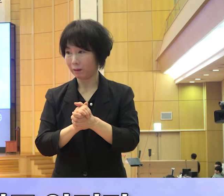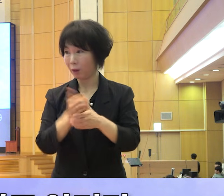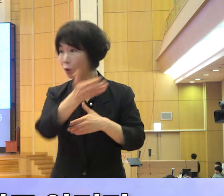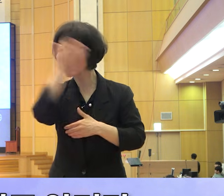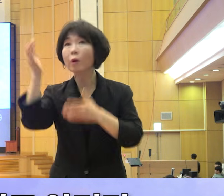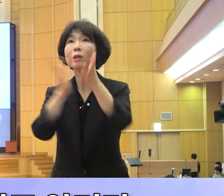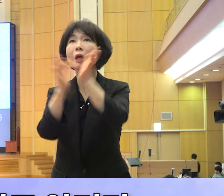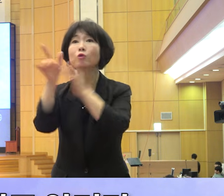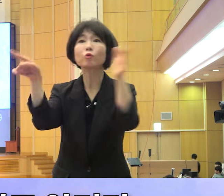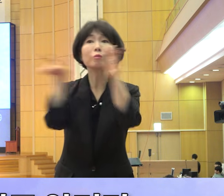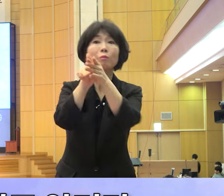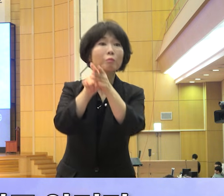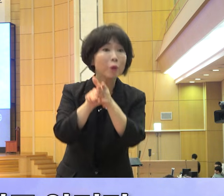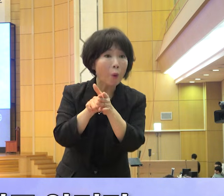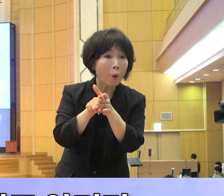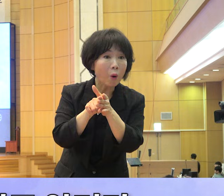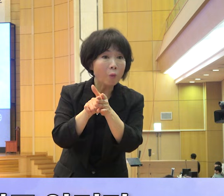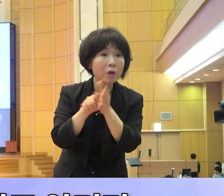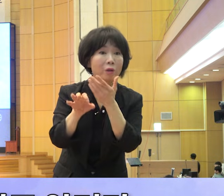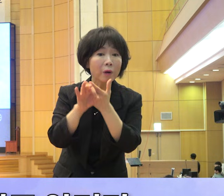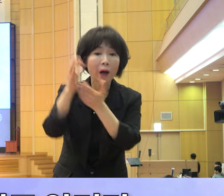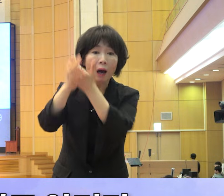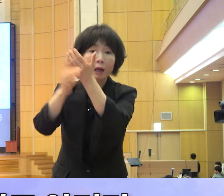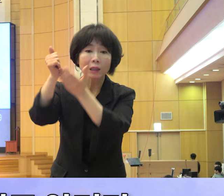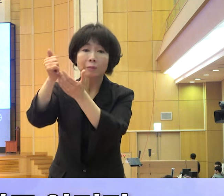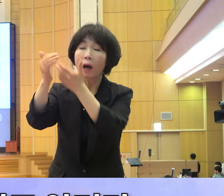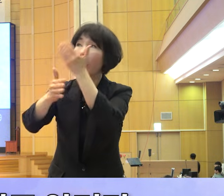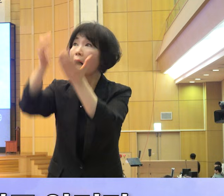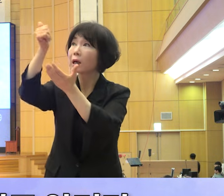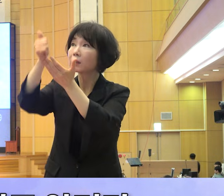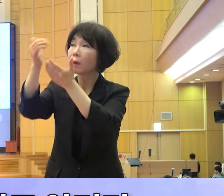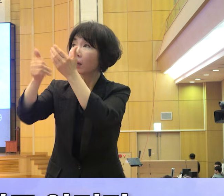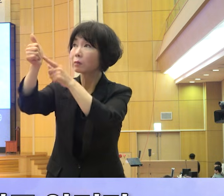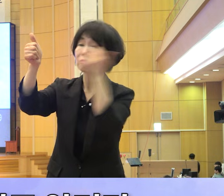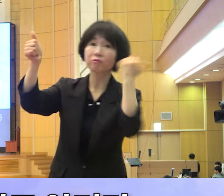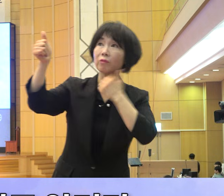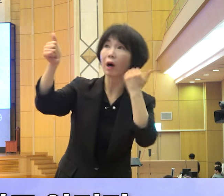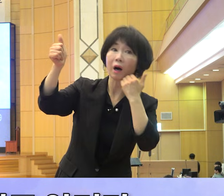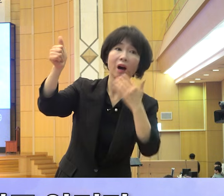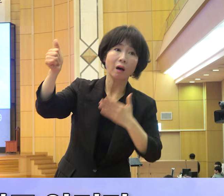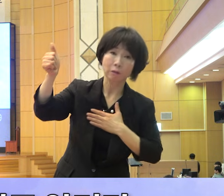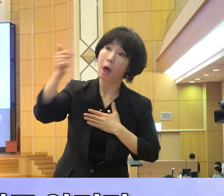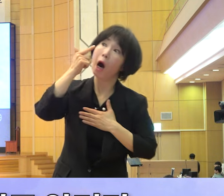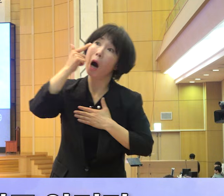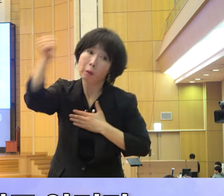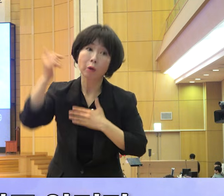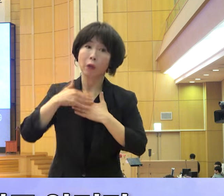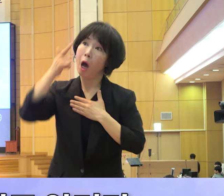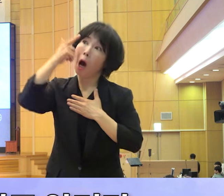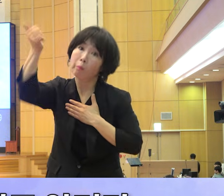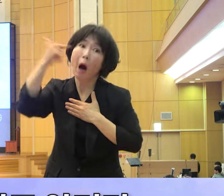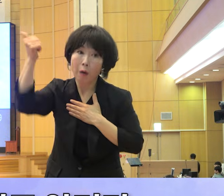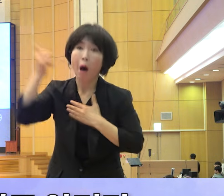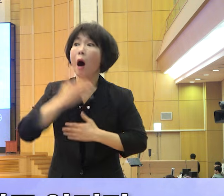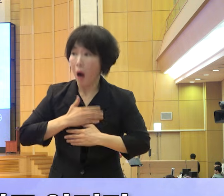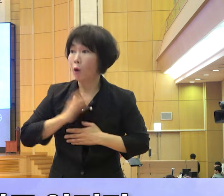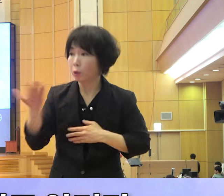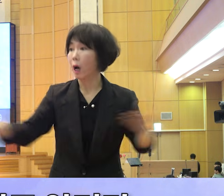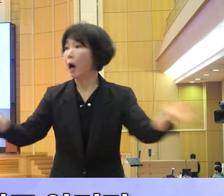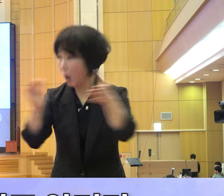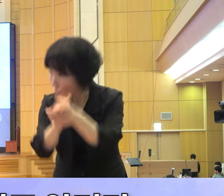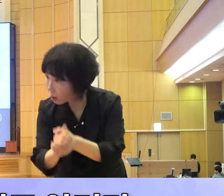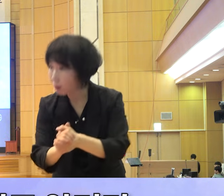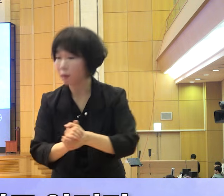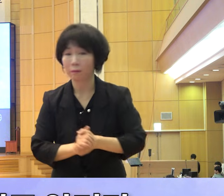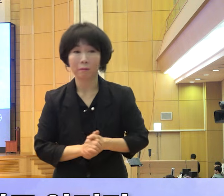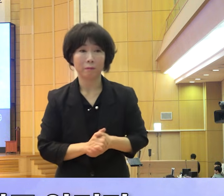예수님을 믿고 예수님을 안다면 하나님이 나의 아버지라는 걸 확실히 알아야지, 그냥 앵무새처럼 들은